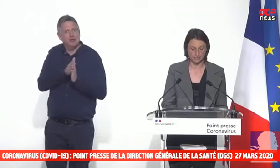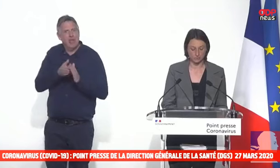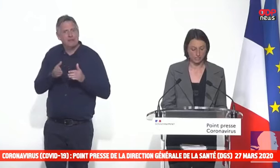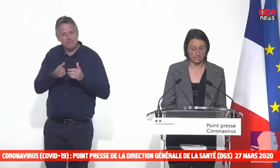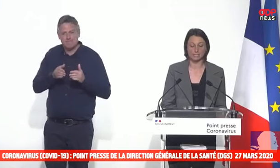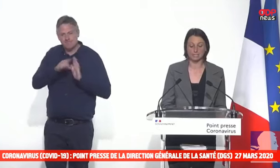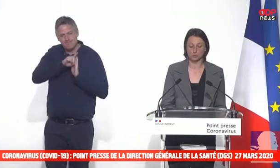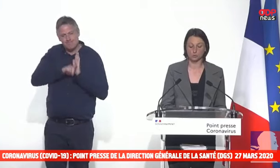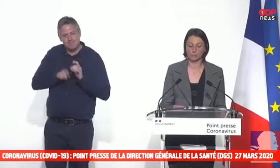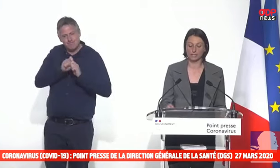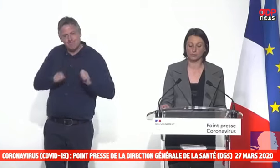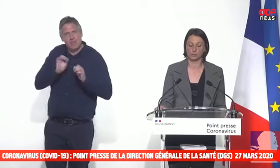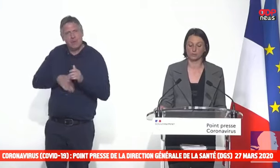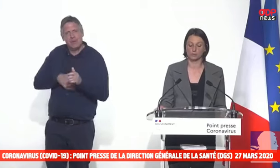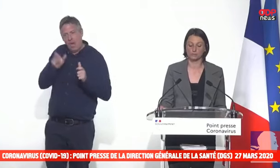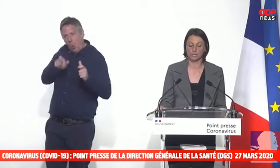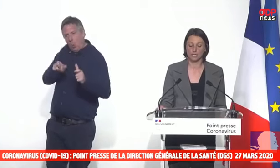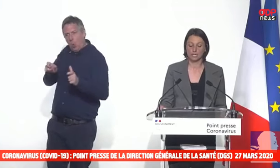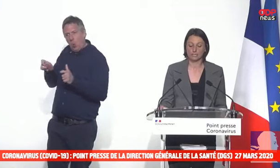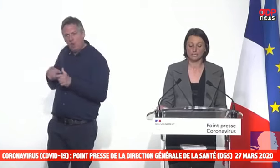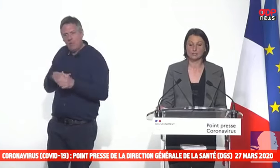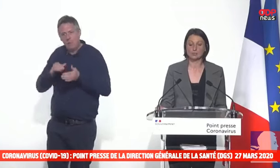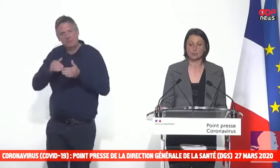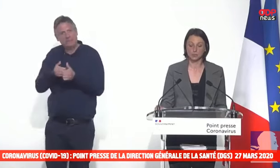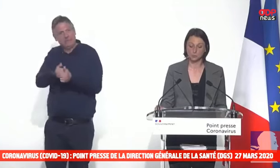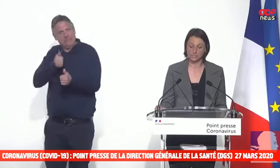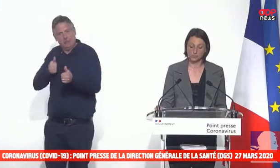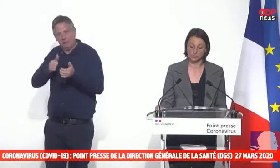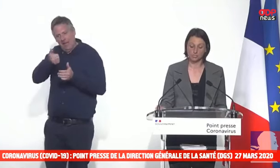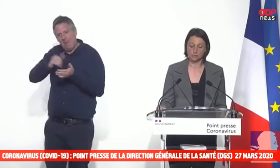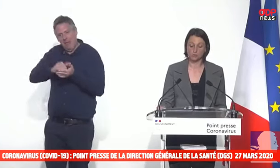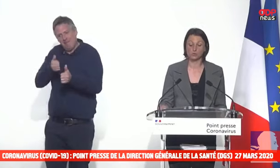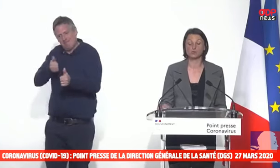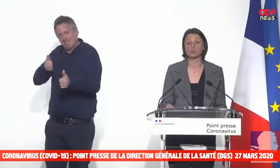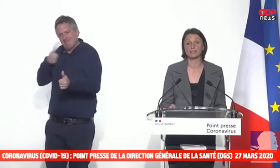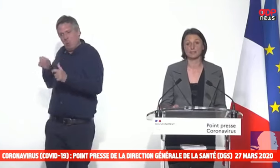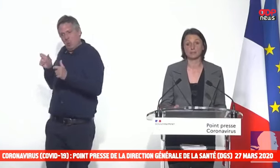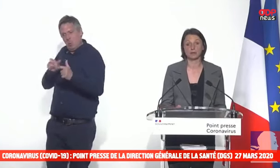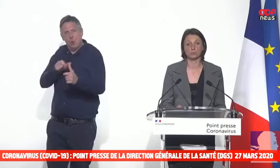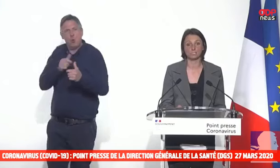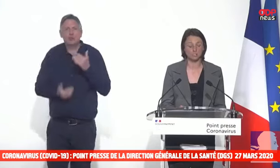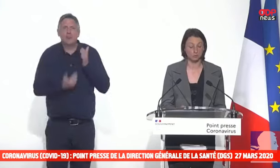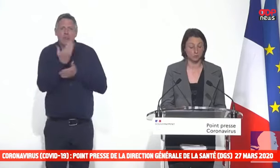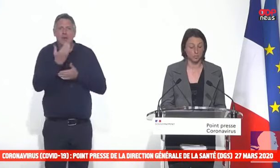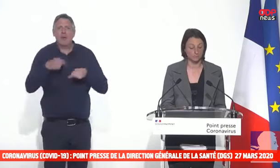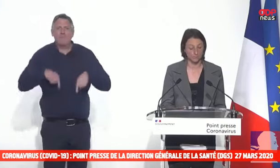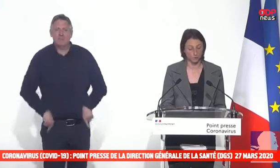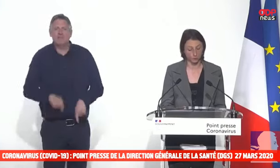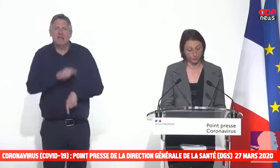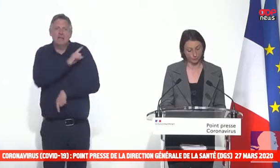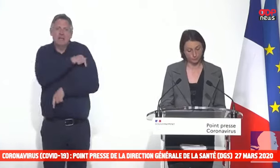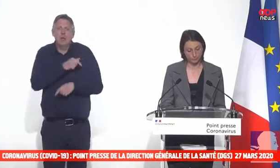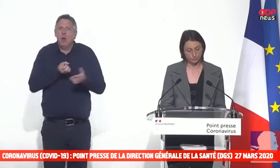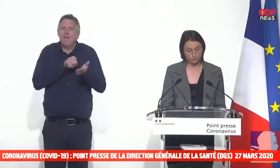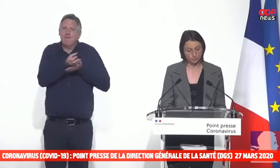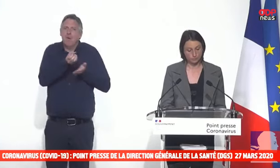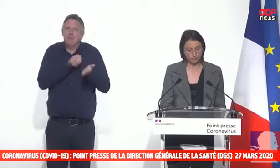des distances nécessaires entre les personnes. Des instructions ont été données en ce sens ce matin par le ministre de l'Intérieur.